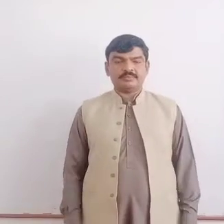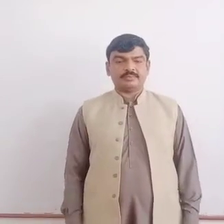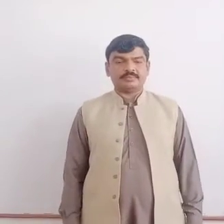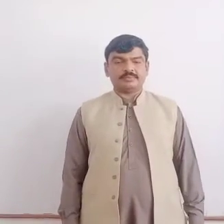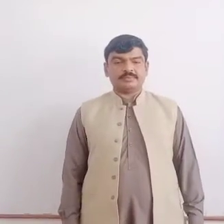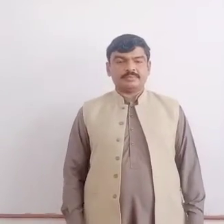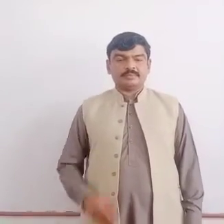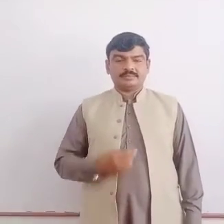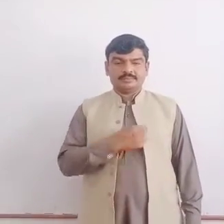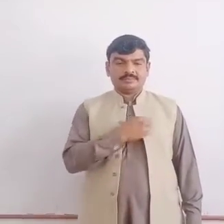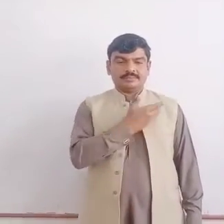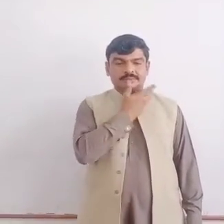ख्वाहिश,